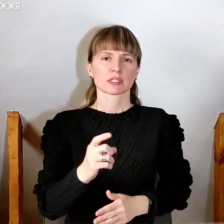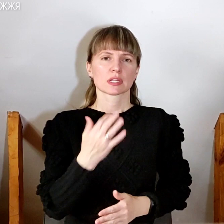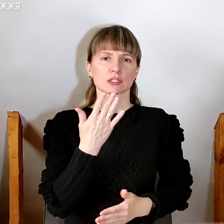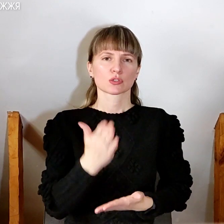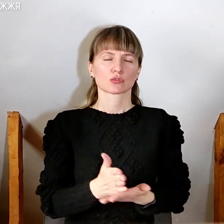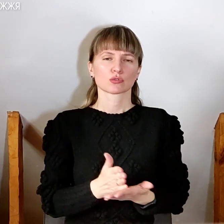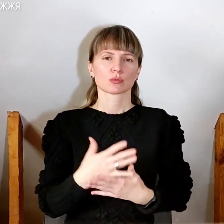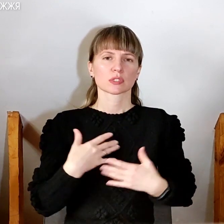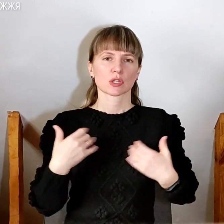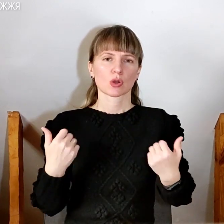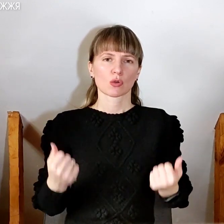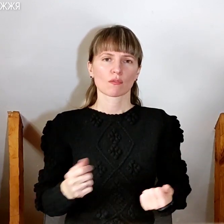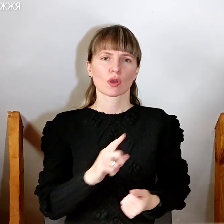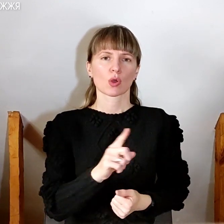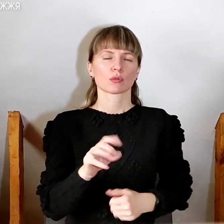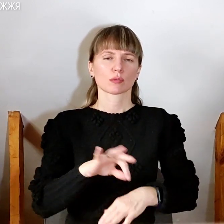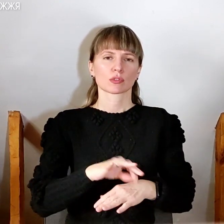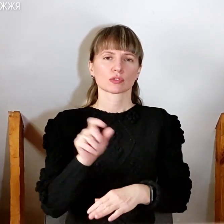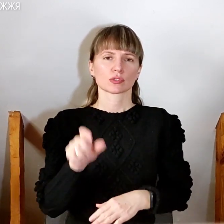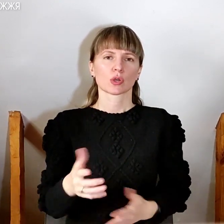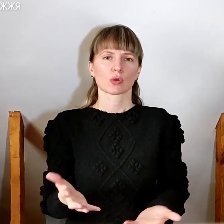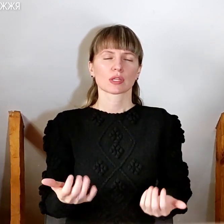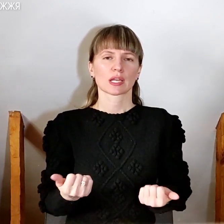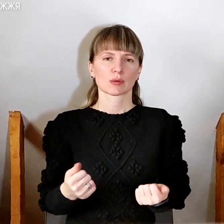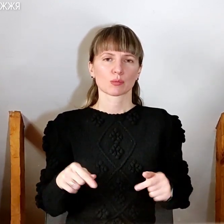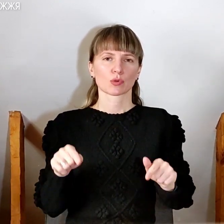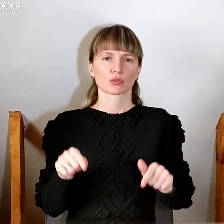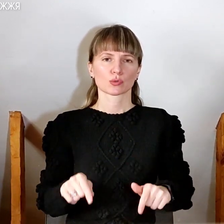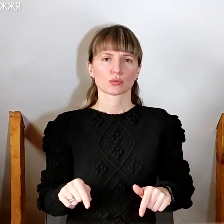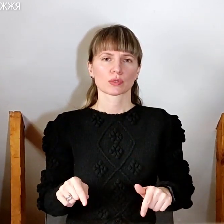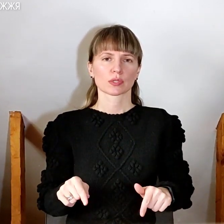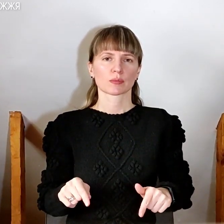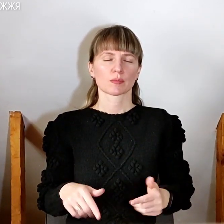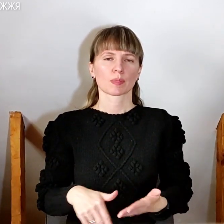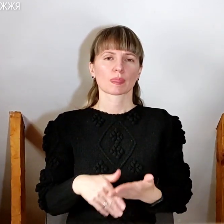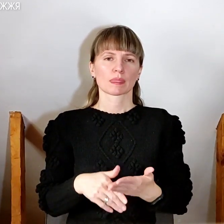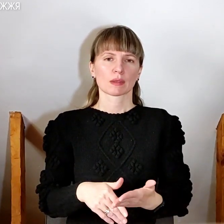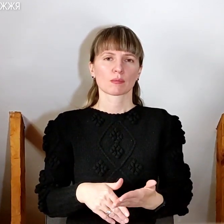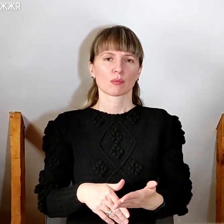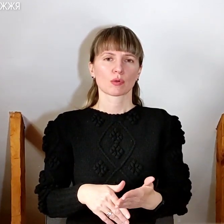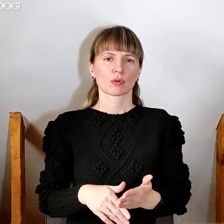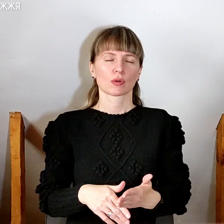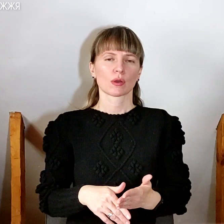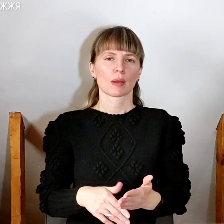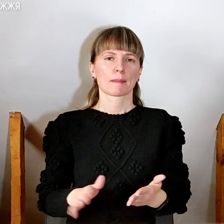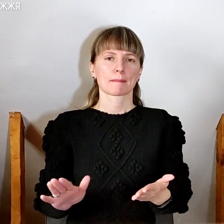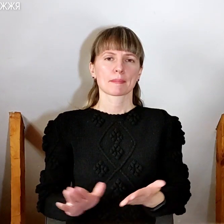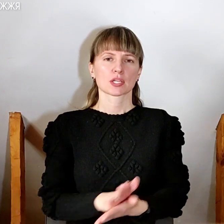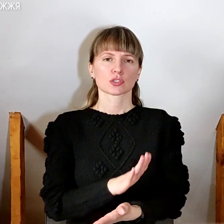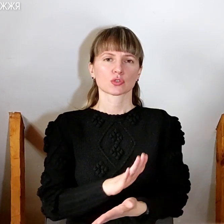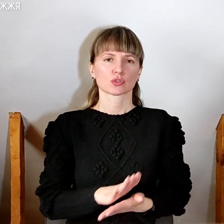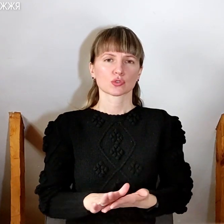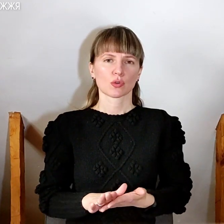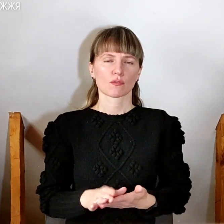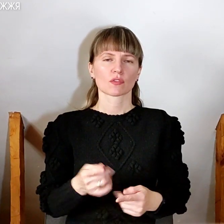службою здоров'я, кожен пацієнт отримує тут допомогу виключно безкоштовно. Це підкреслити